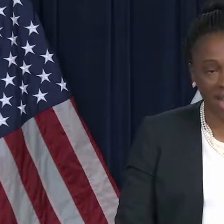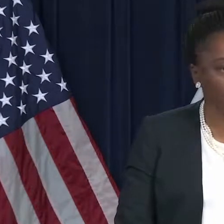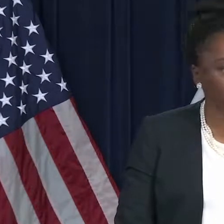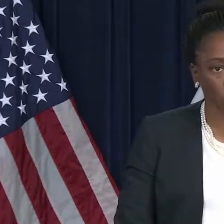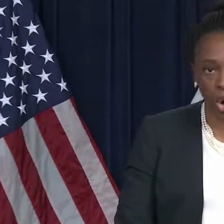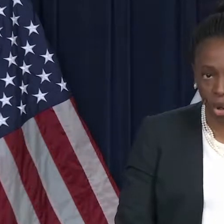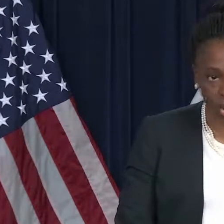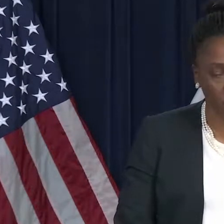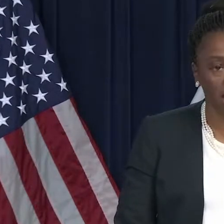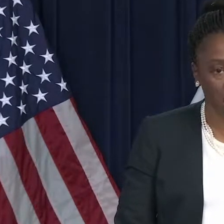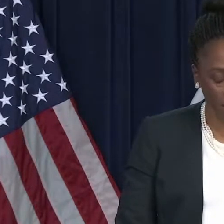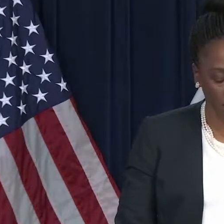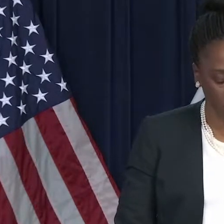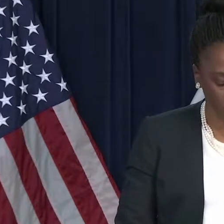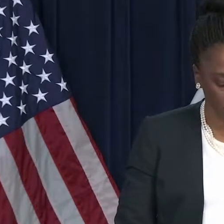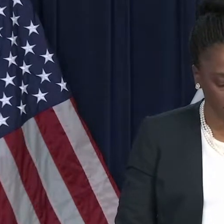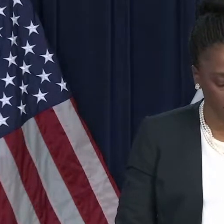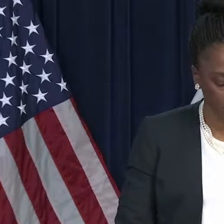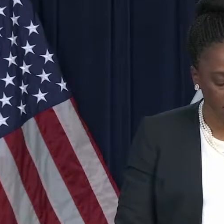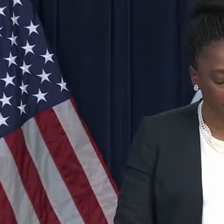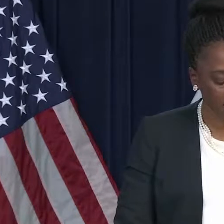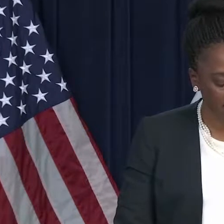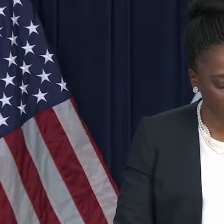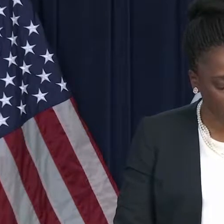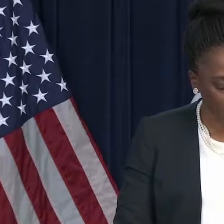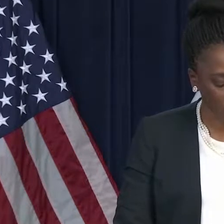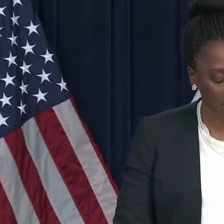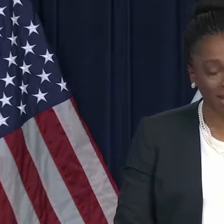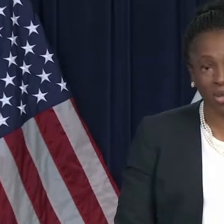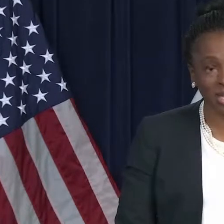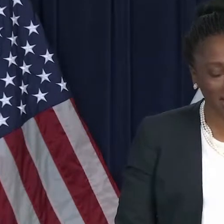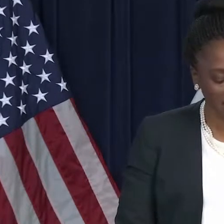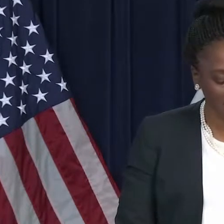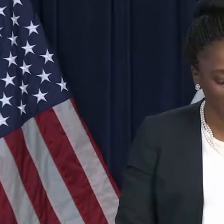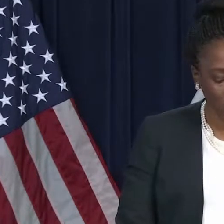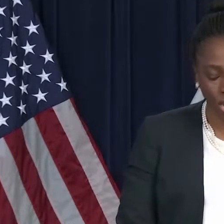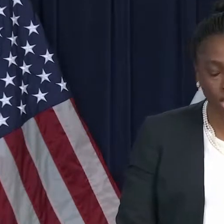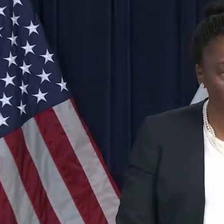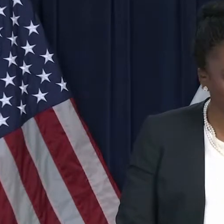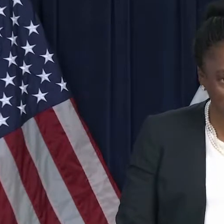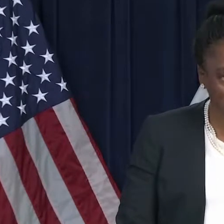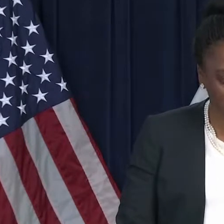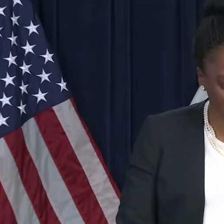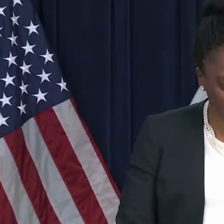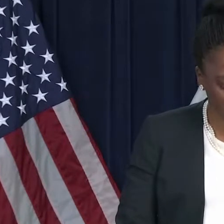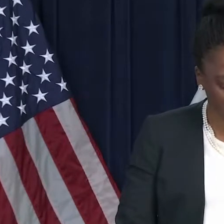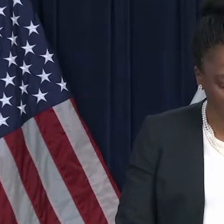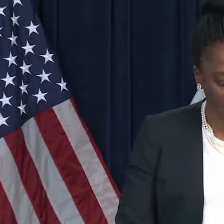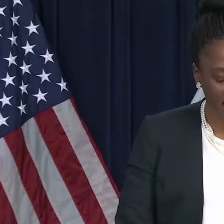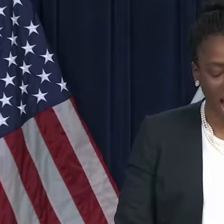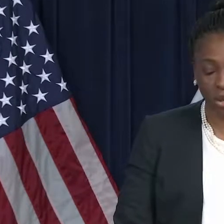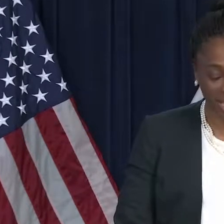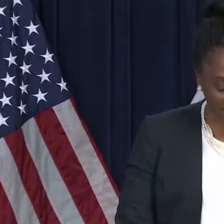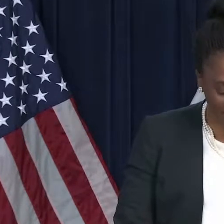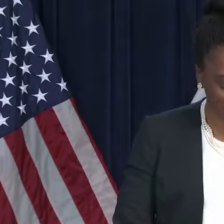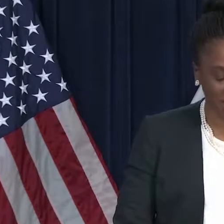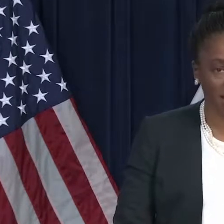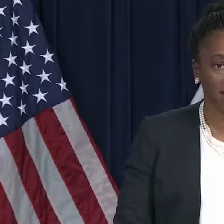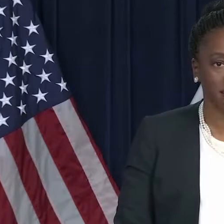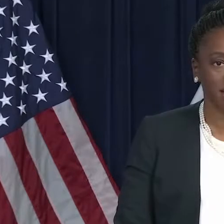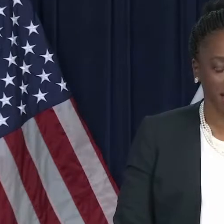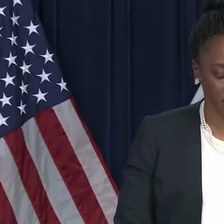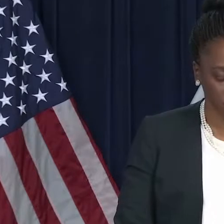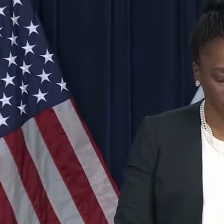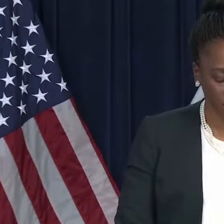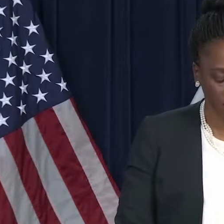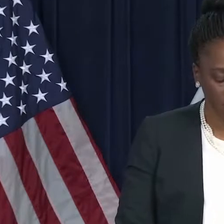no veamos otro aumento. Mitigación reducida no significa ausencia